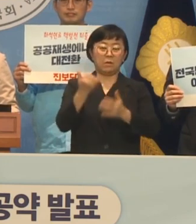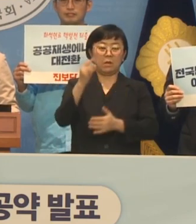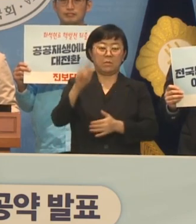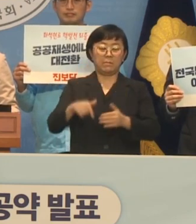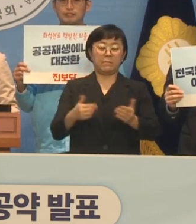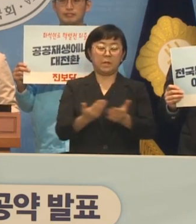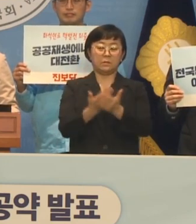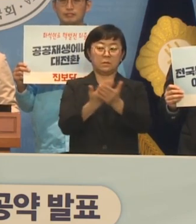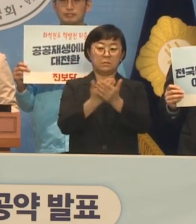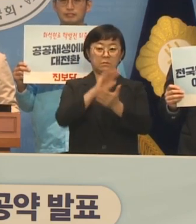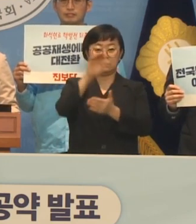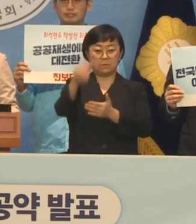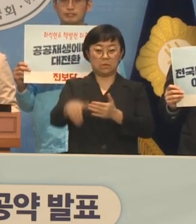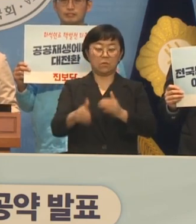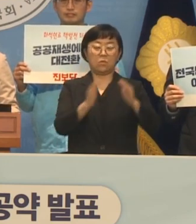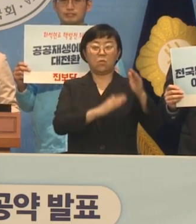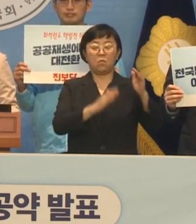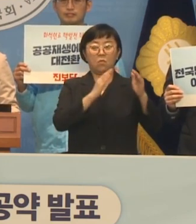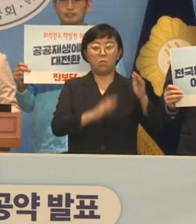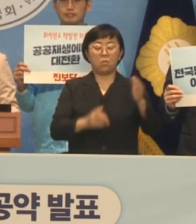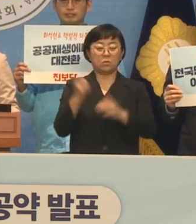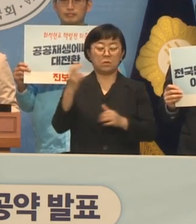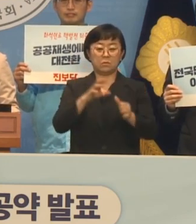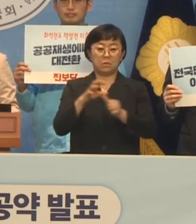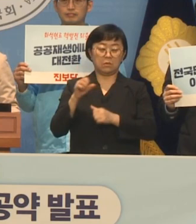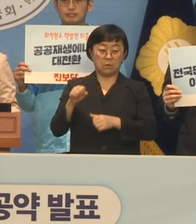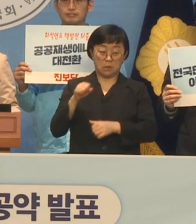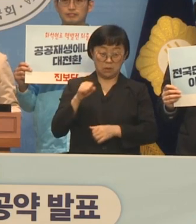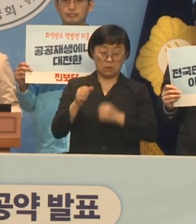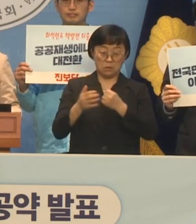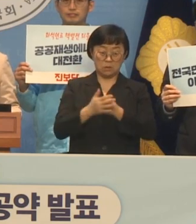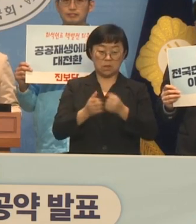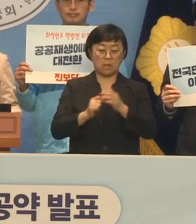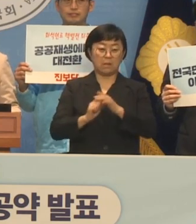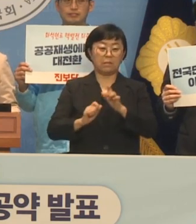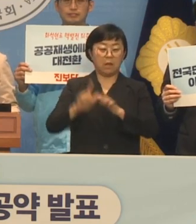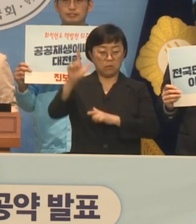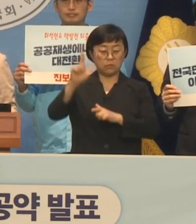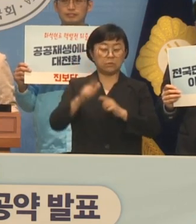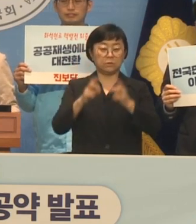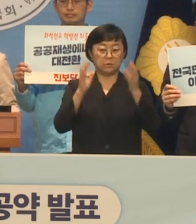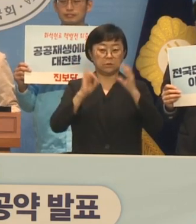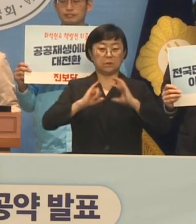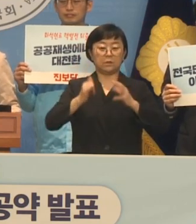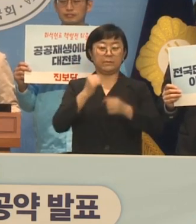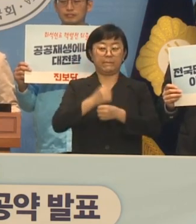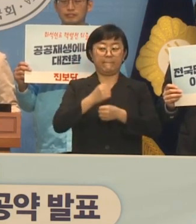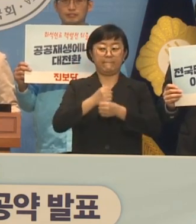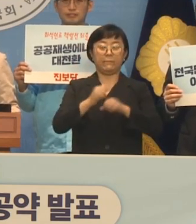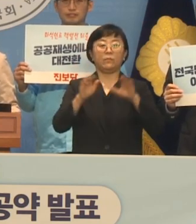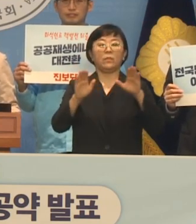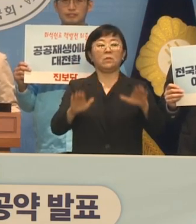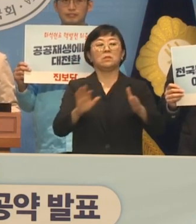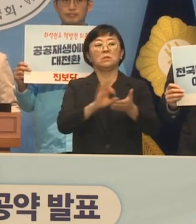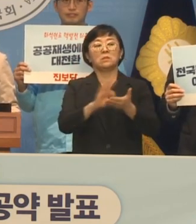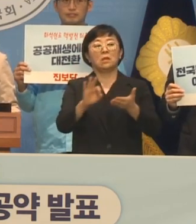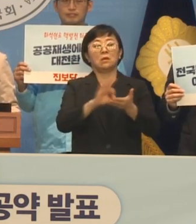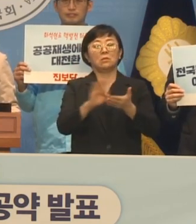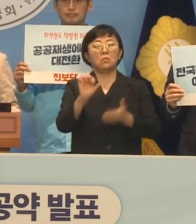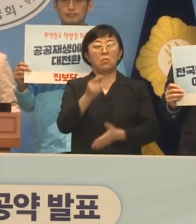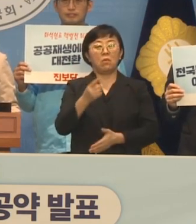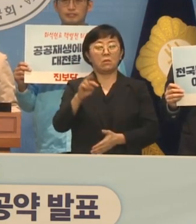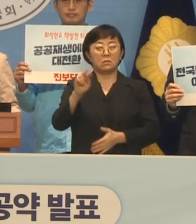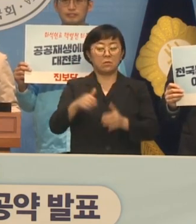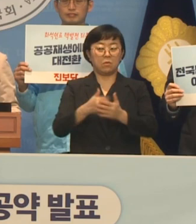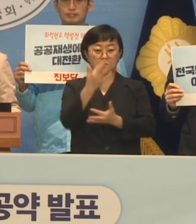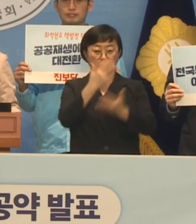퇴출시키고 공공재생에너지가 대세인 세상을 만들겠습니다. 현재 쓰는 화석연료를